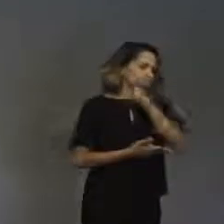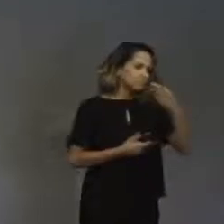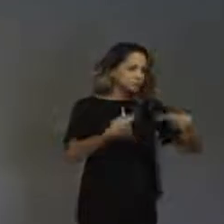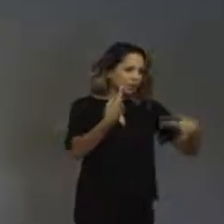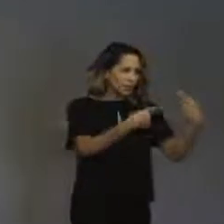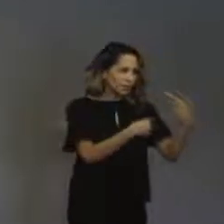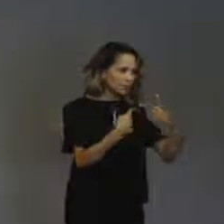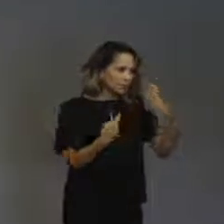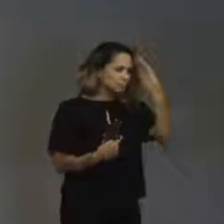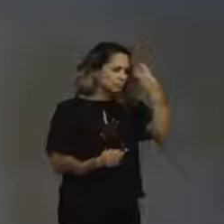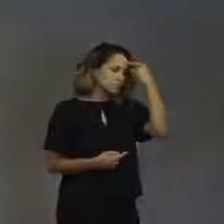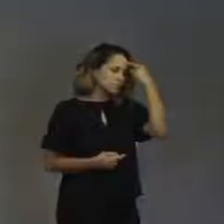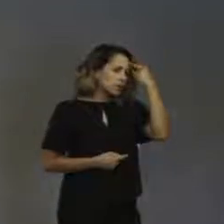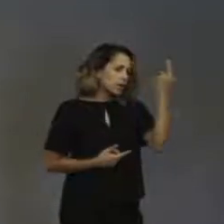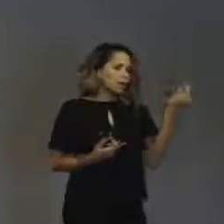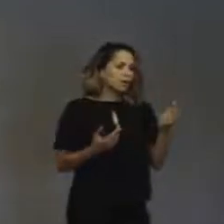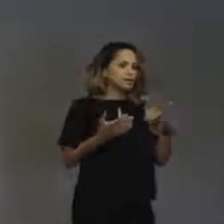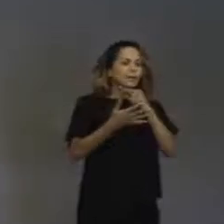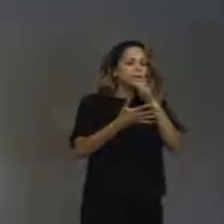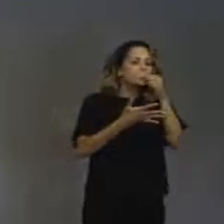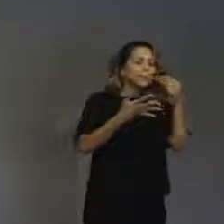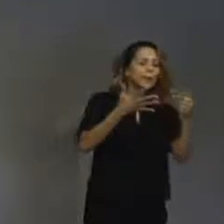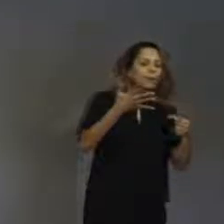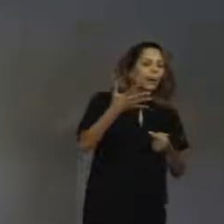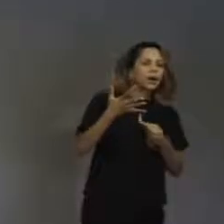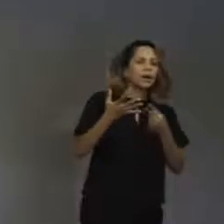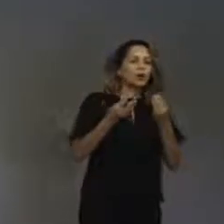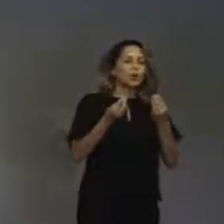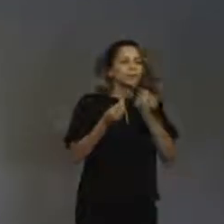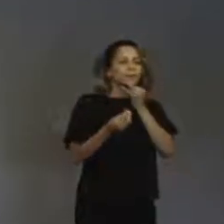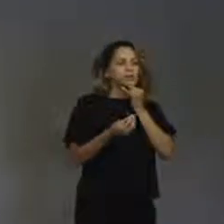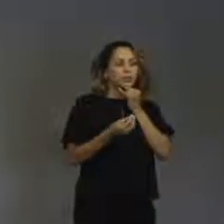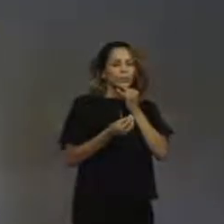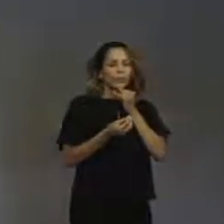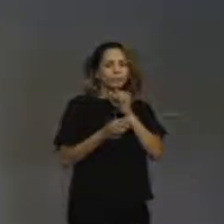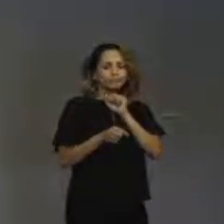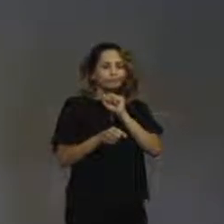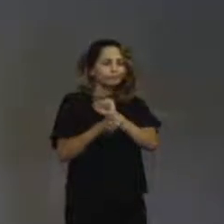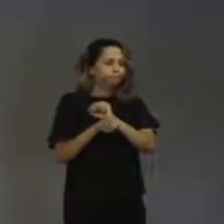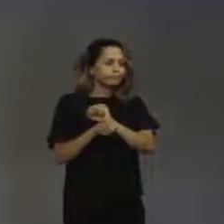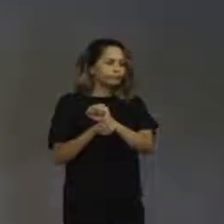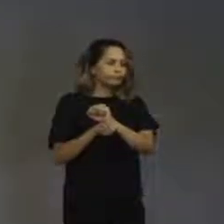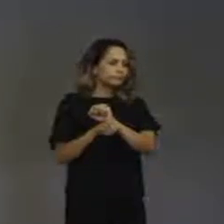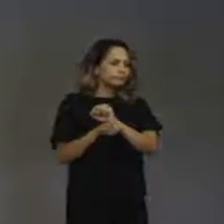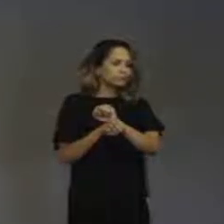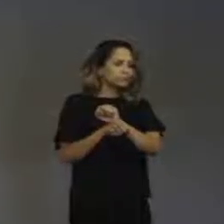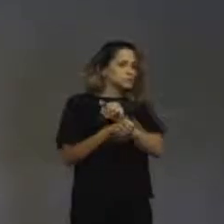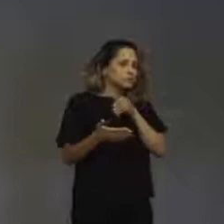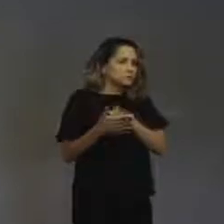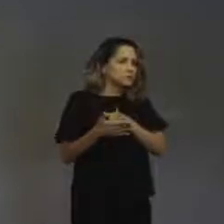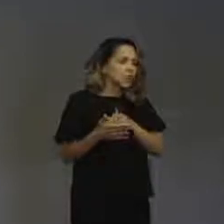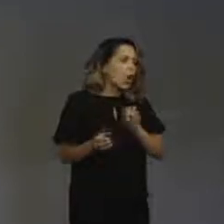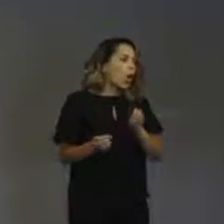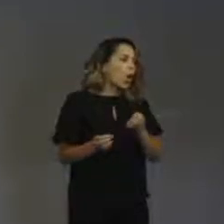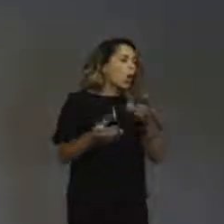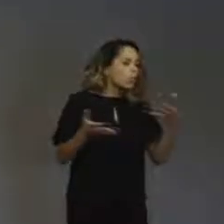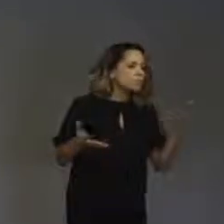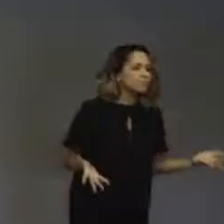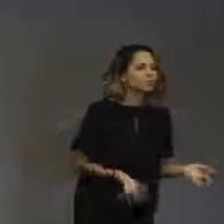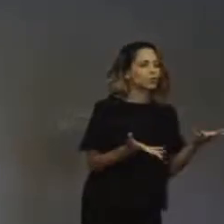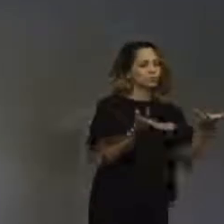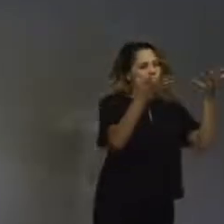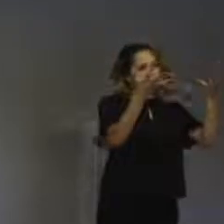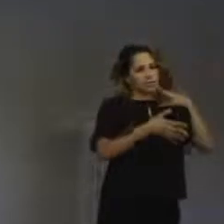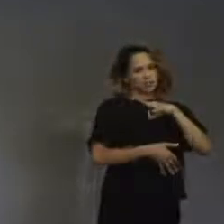tinha pensado em alguns pontos que podem atrofiar ou impulsionar o desenvolvimento da cidade do futuro.